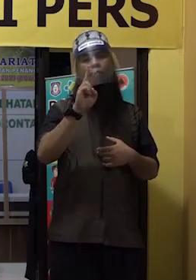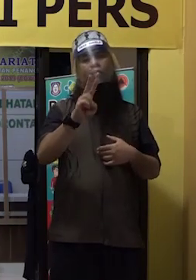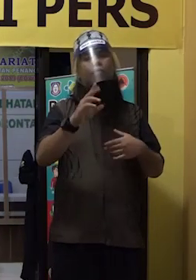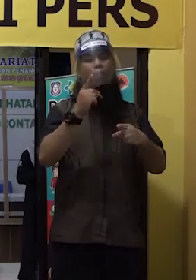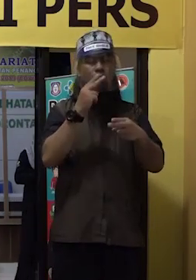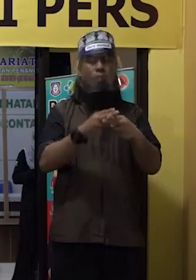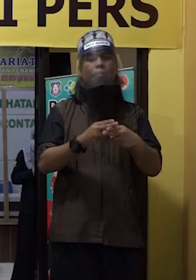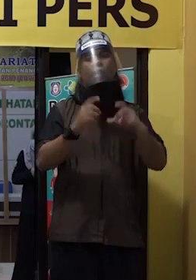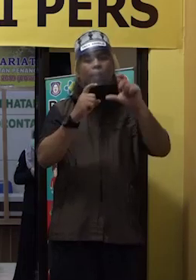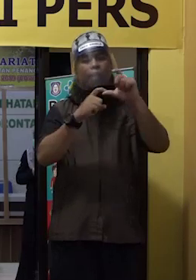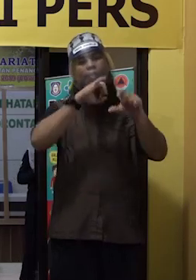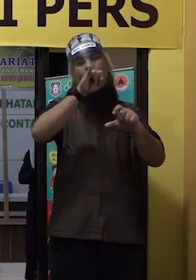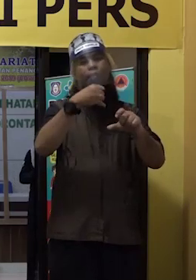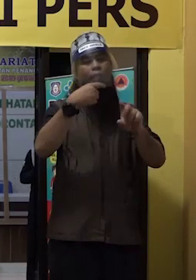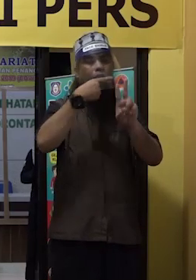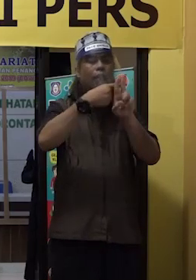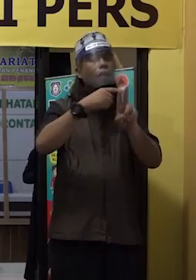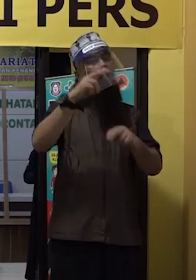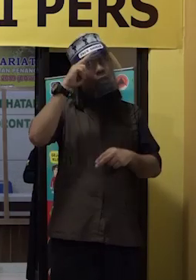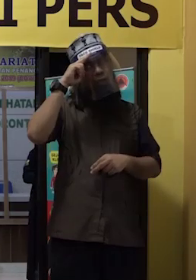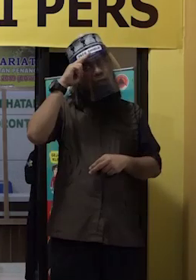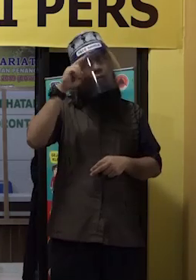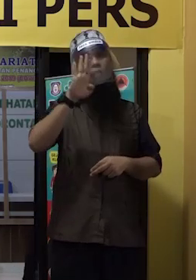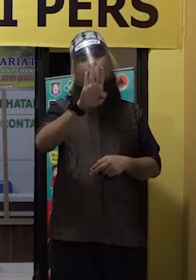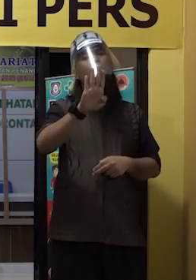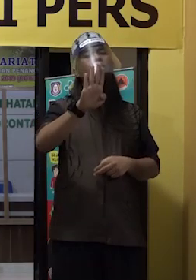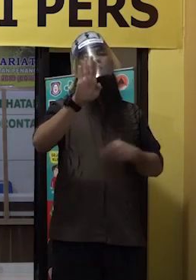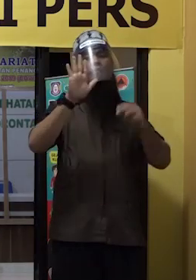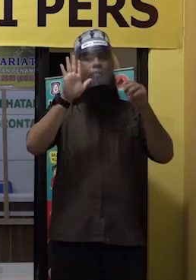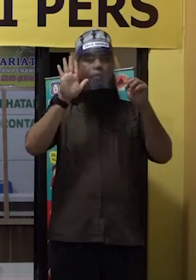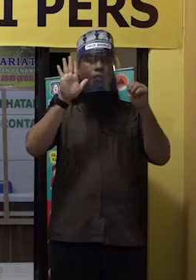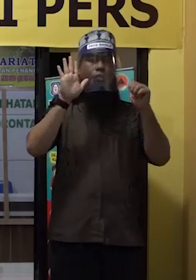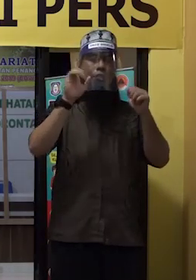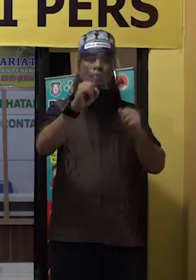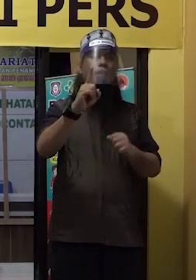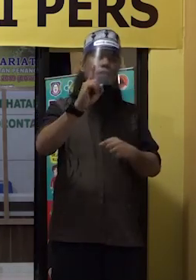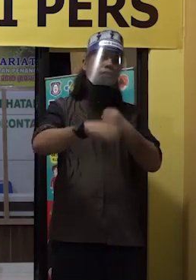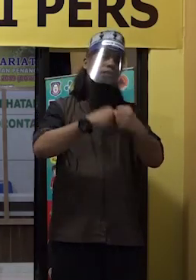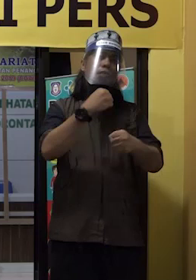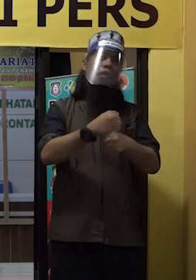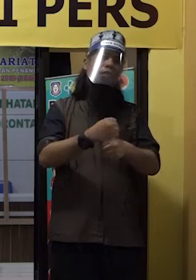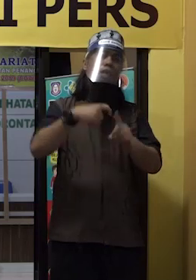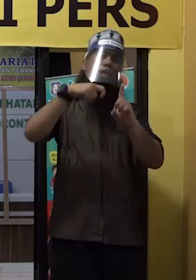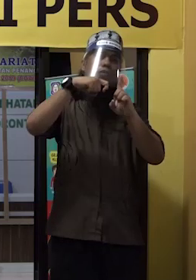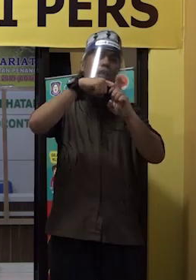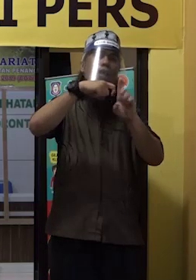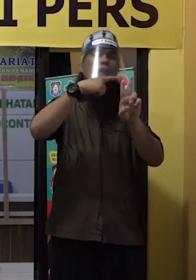SJH, laki-laki 49 tahun, Kelurahan Heledula